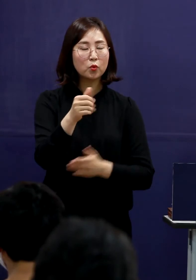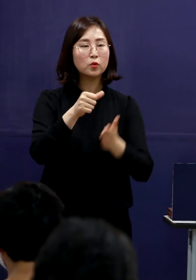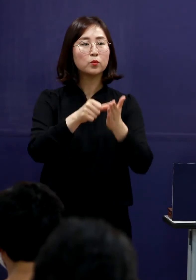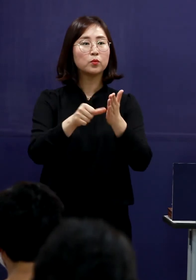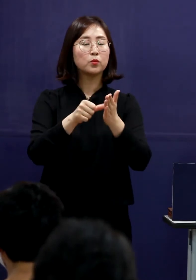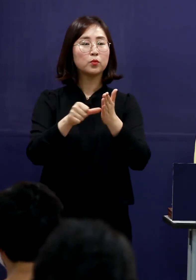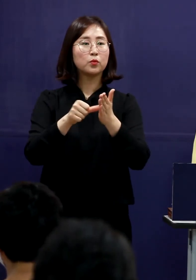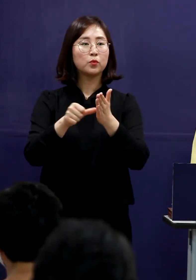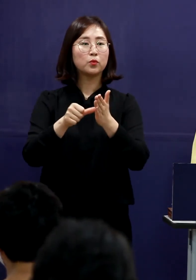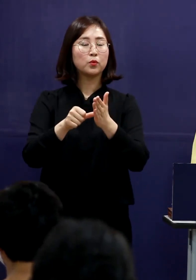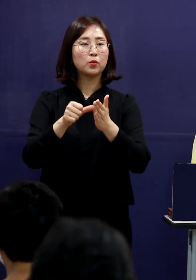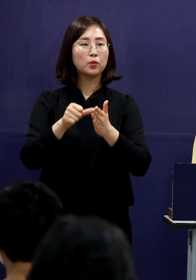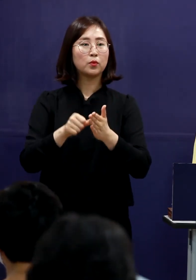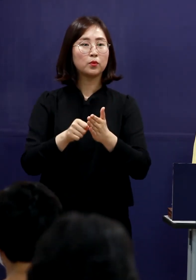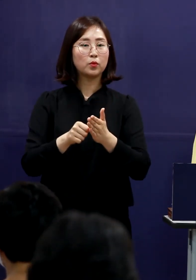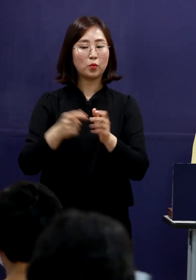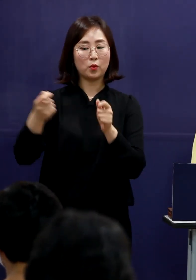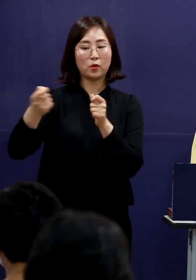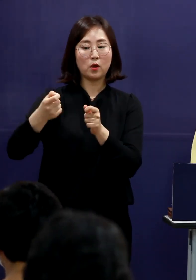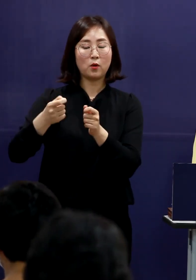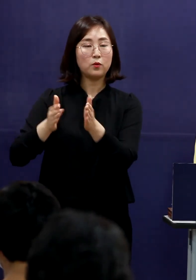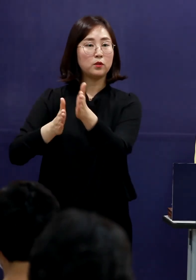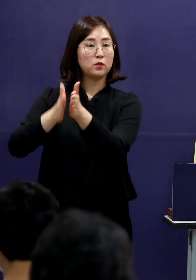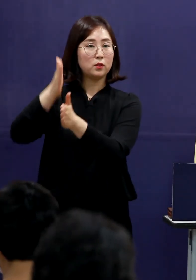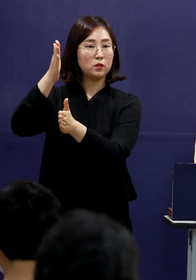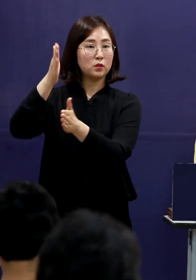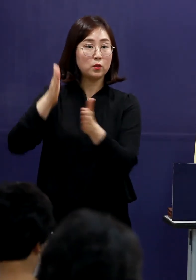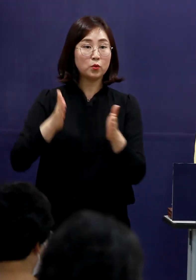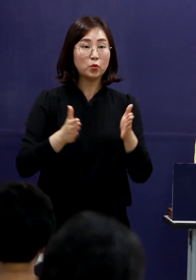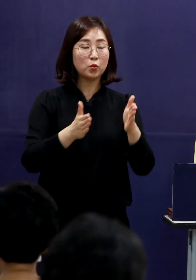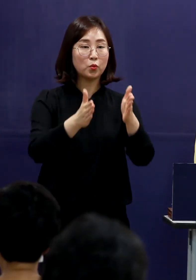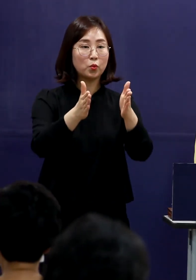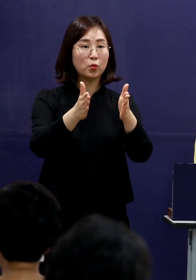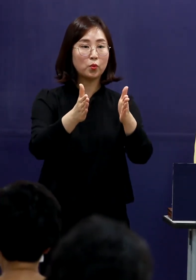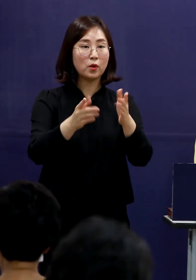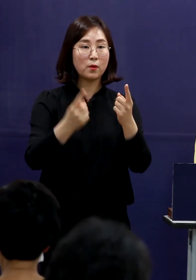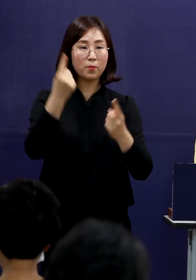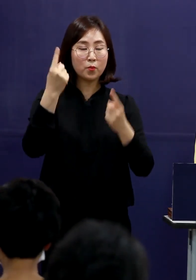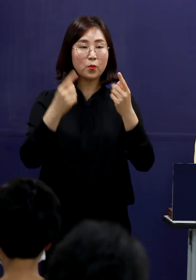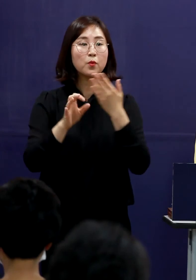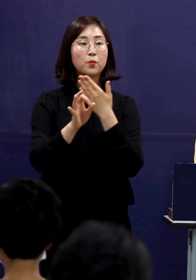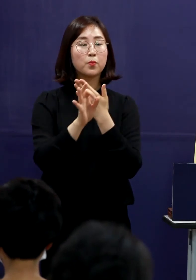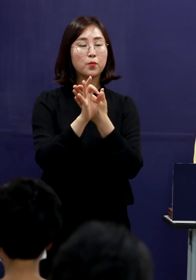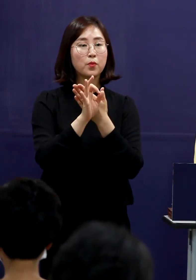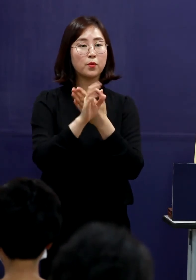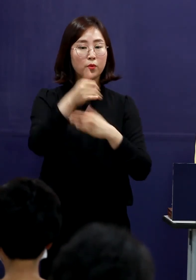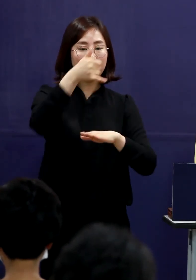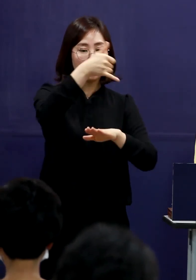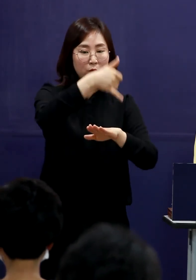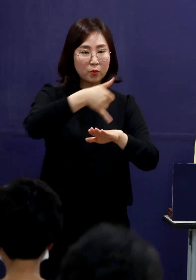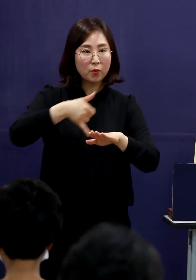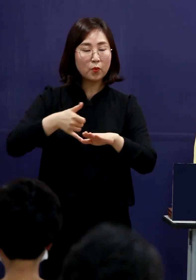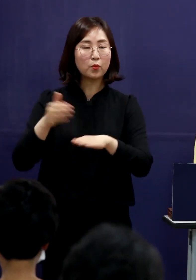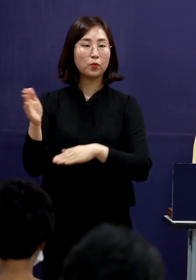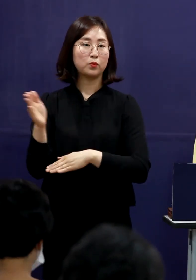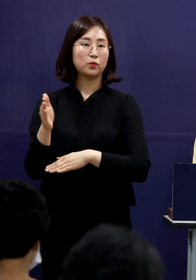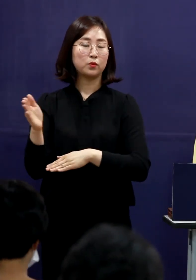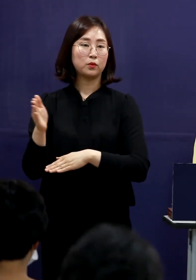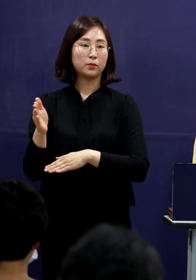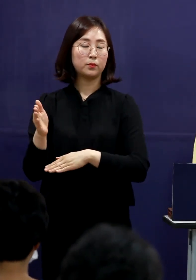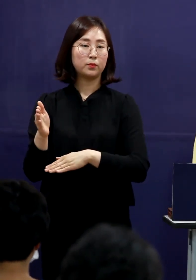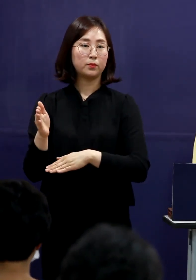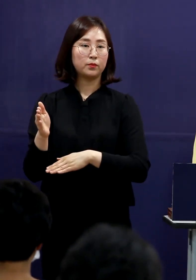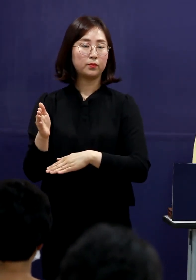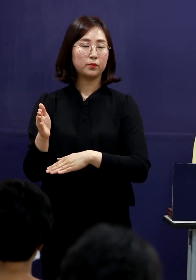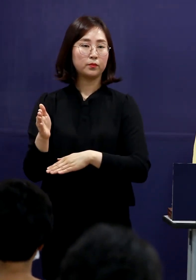뭐 인근도시와 비교하면 이제 뭐 농산물 도매센터 이 부분은 이제 일정 부분 또 역할을